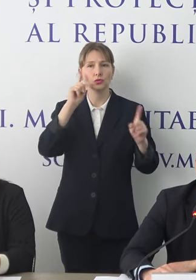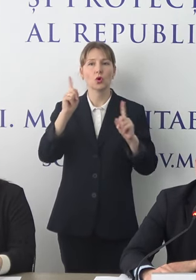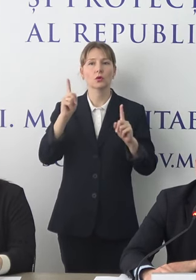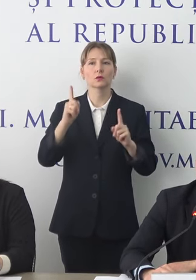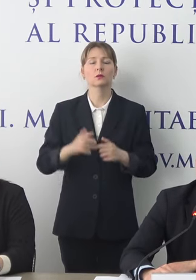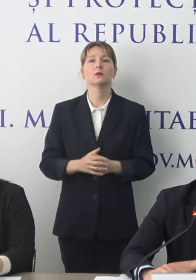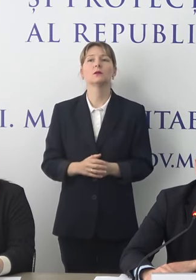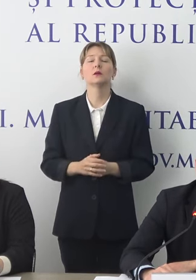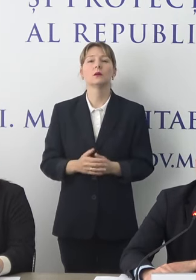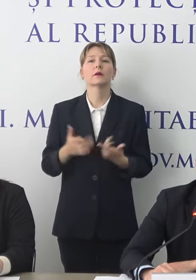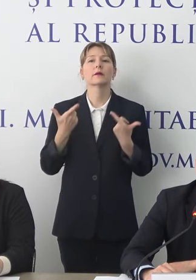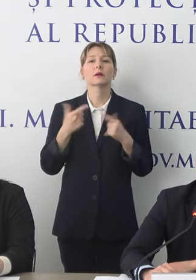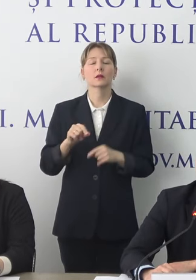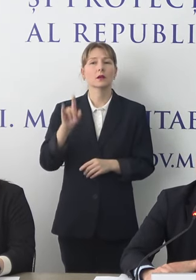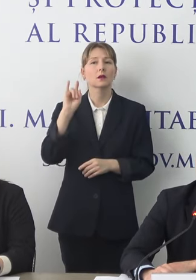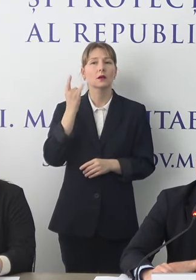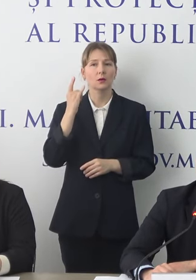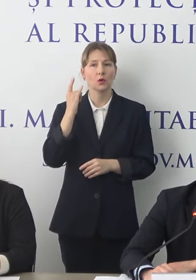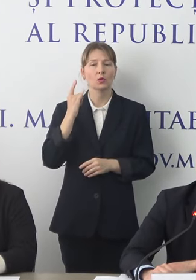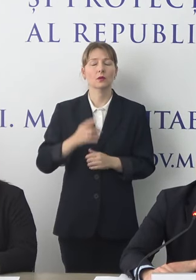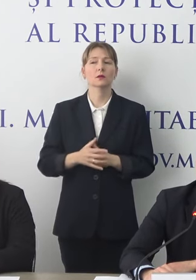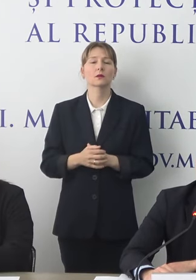în care un copil a născut un alt copil.